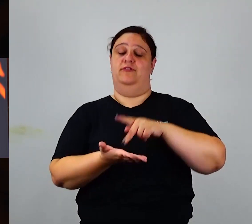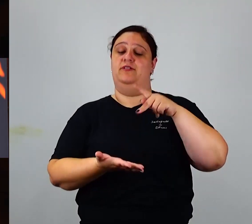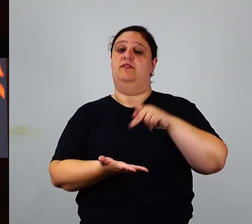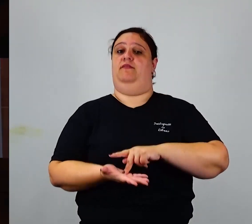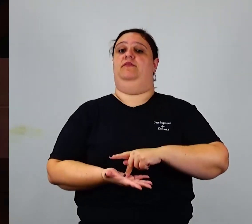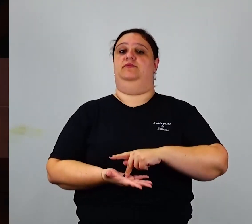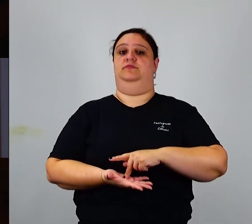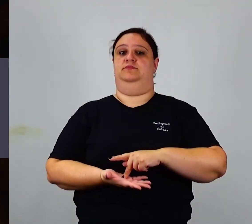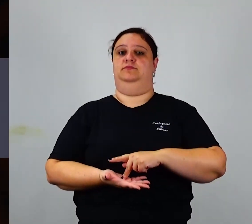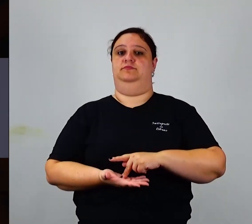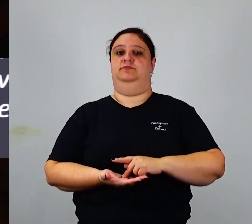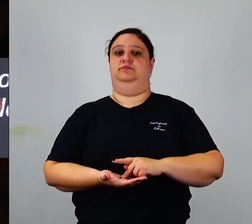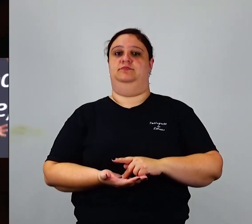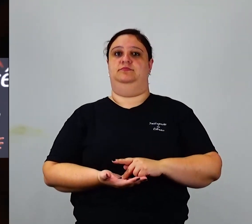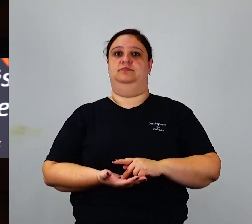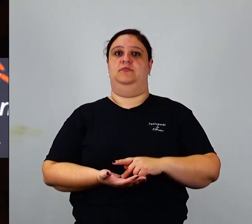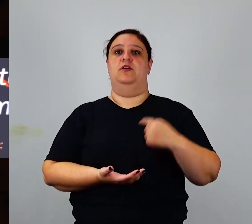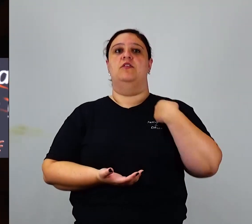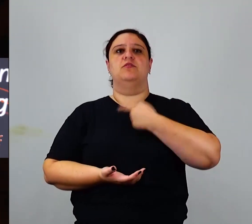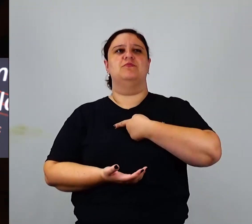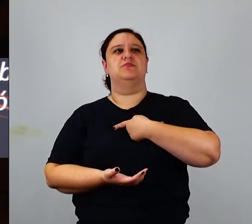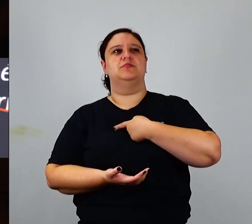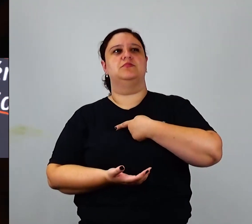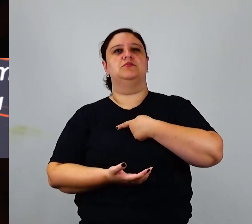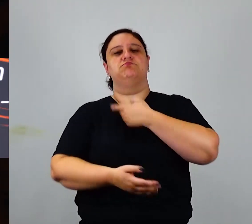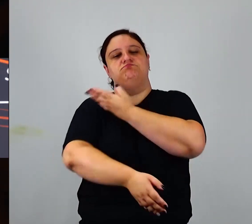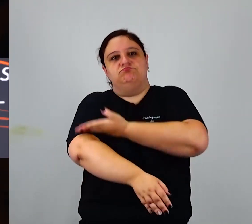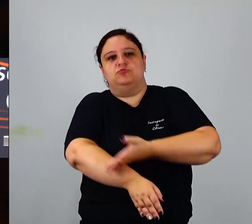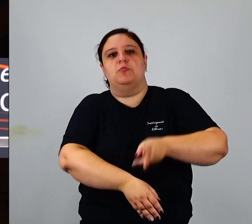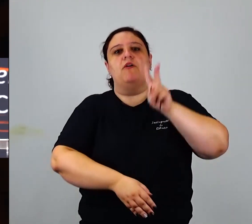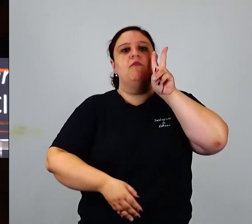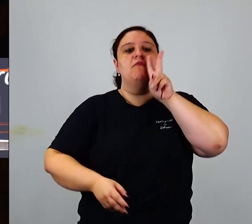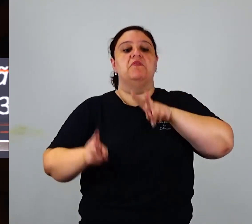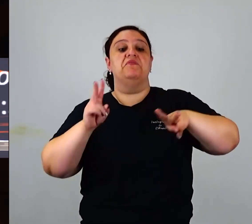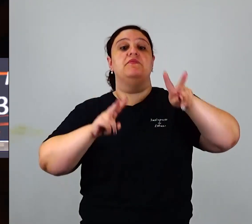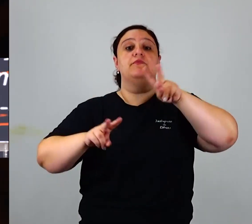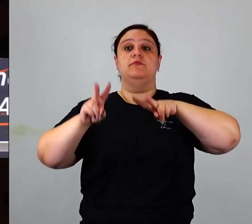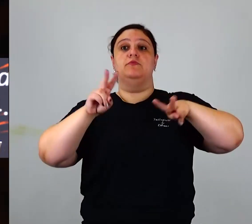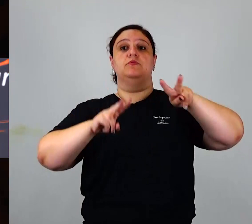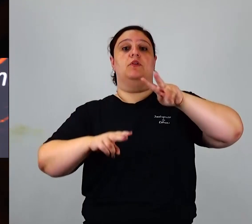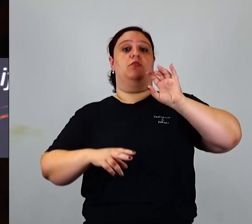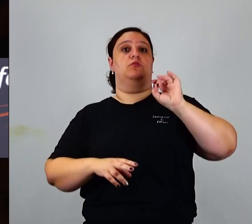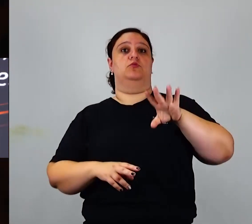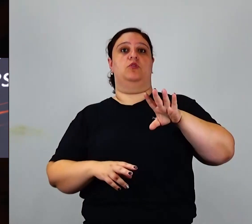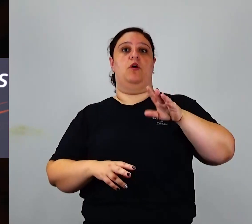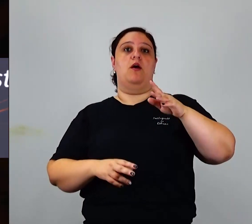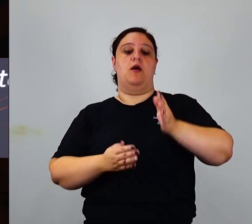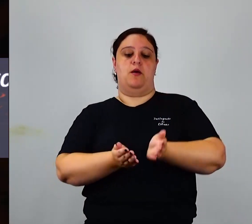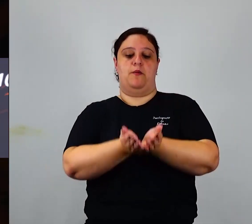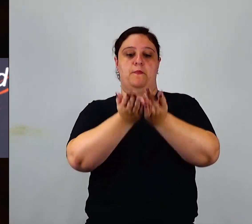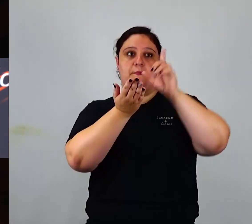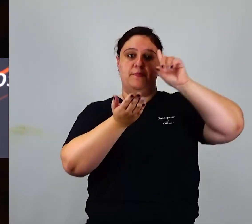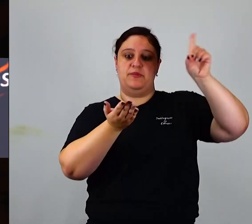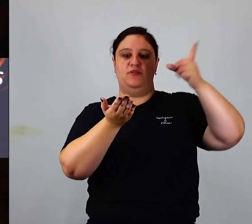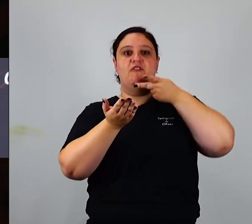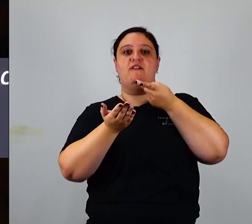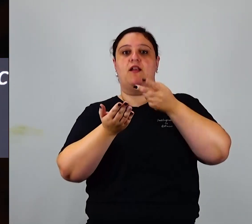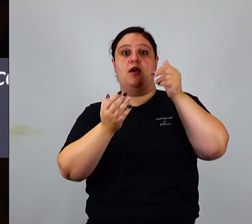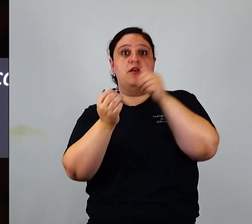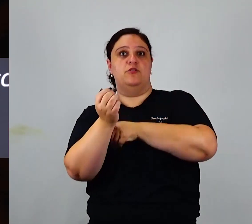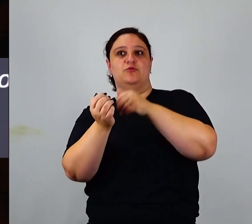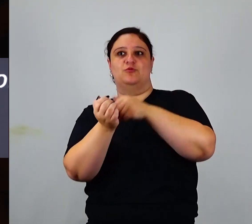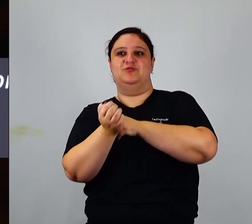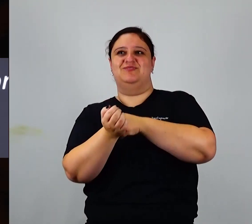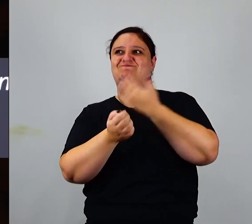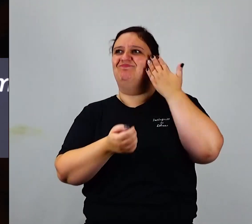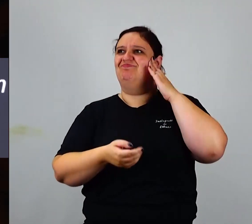Nós estamos tão acostumados a ver o que é por fora, que quando a Bíblia fala de alguma coisa escondida, a gente nem sempre